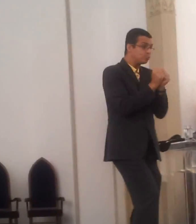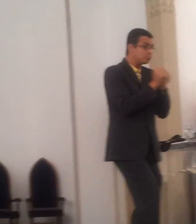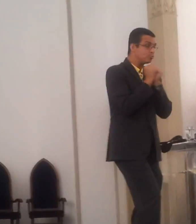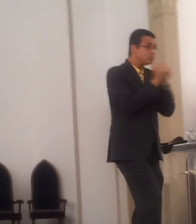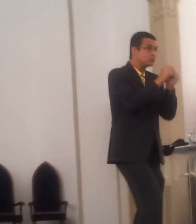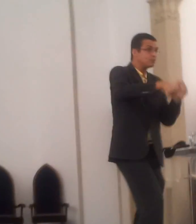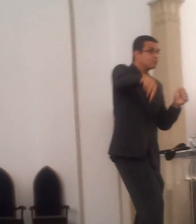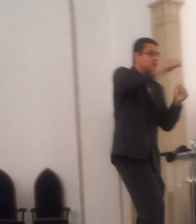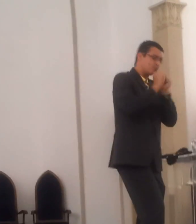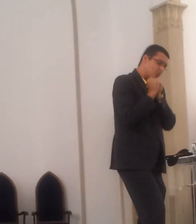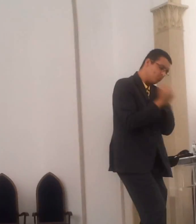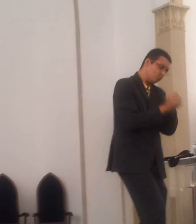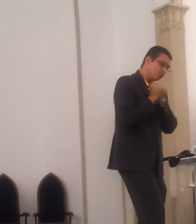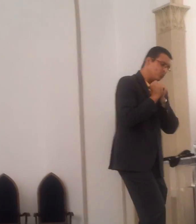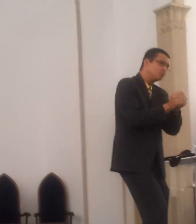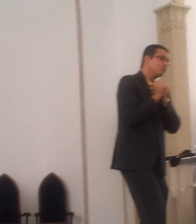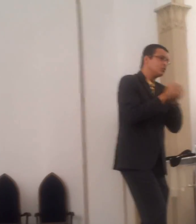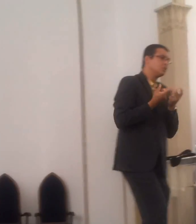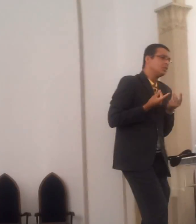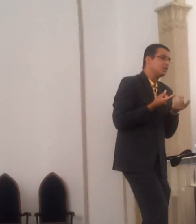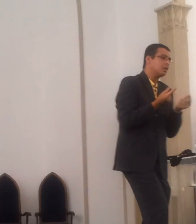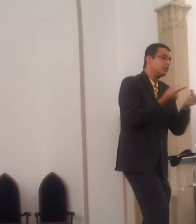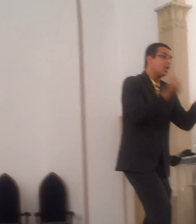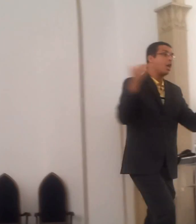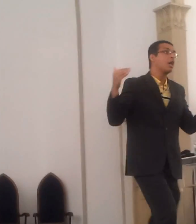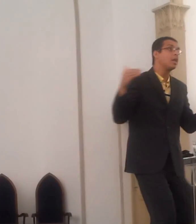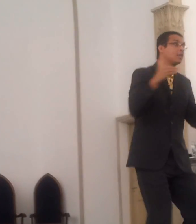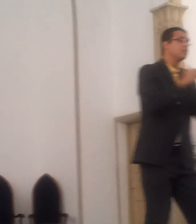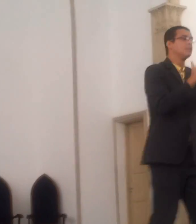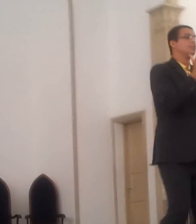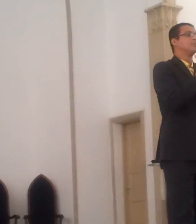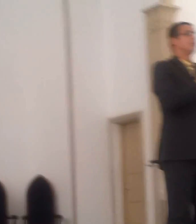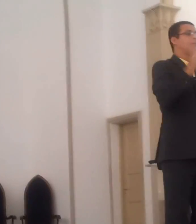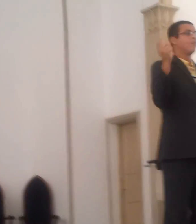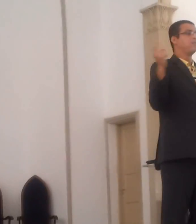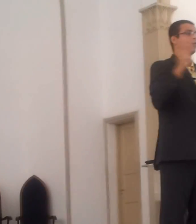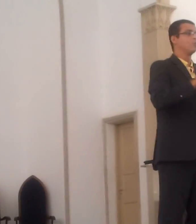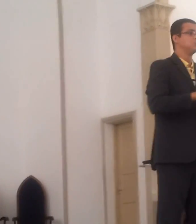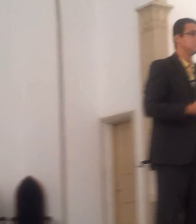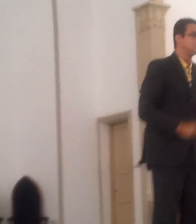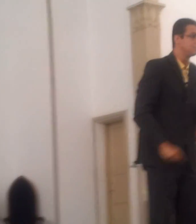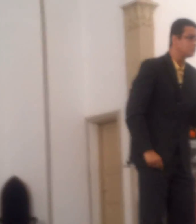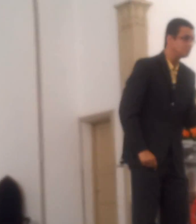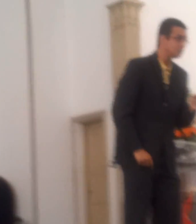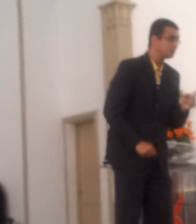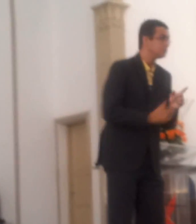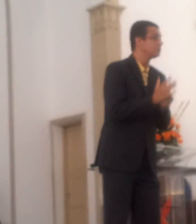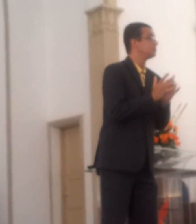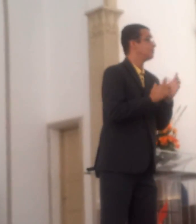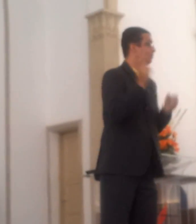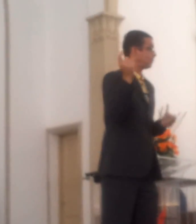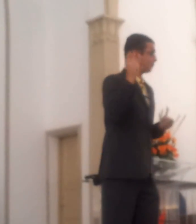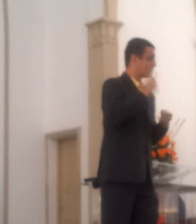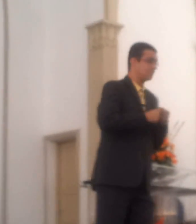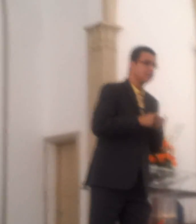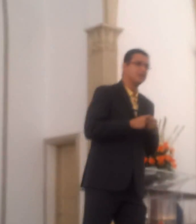nós temos que estar junto com o Senhor, juntos ali com a presença do Senhor, para que o Senhor Jesus possa voltar e buscar a igreja, amém? Se você